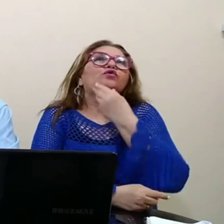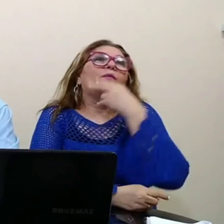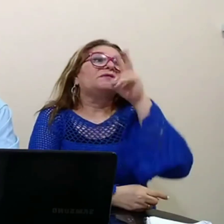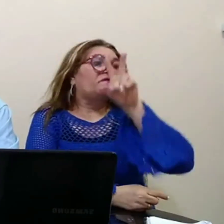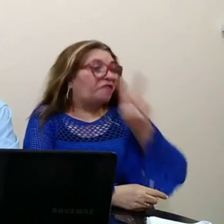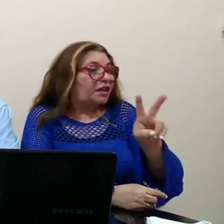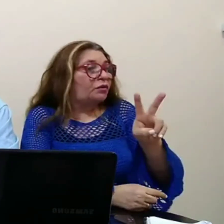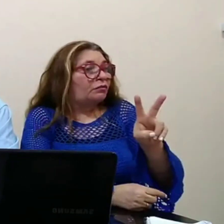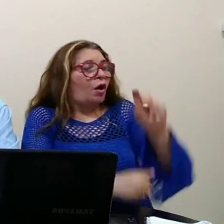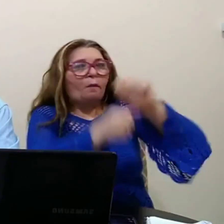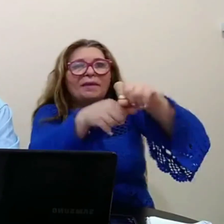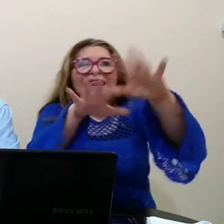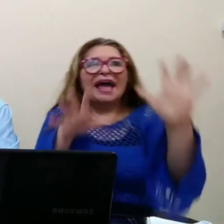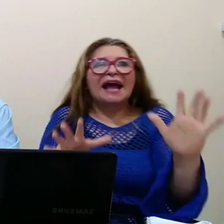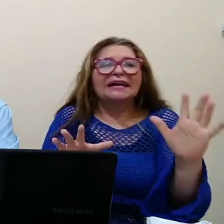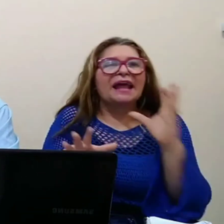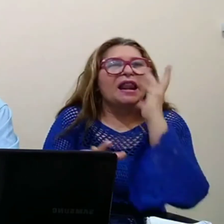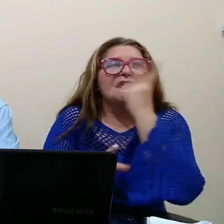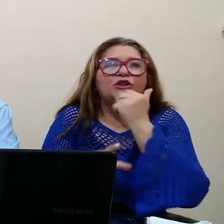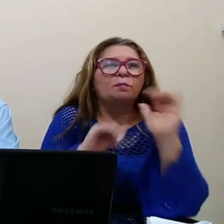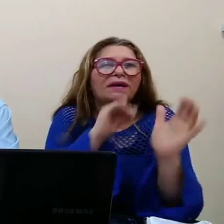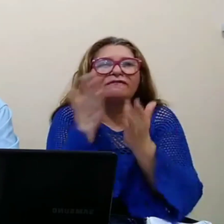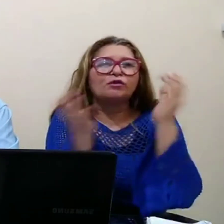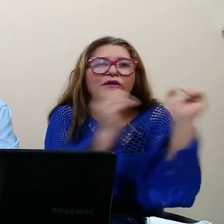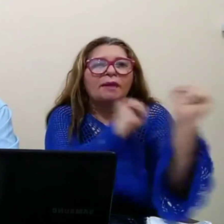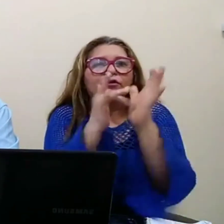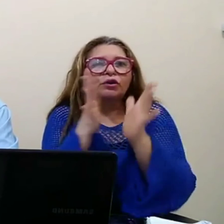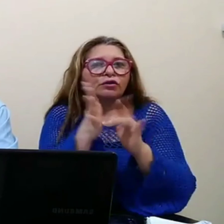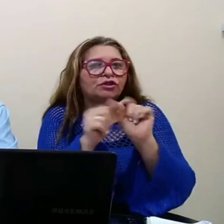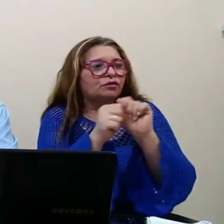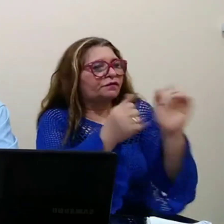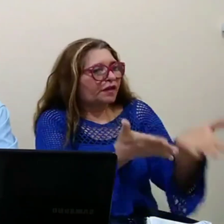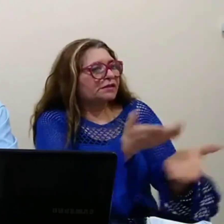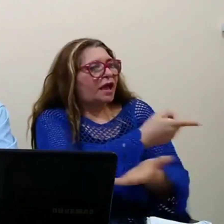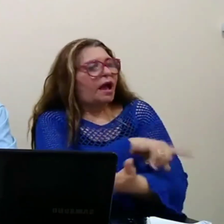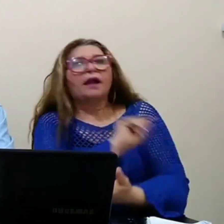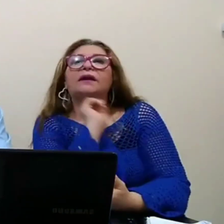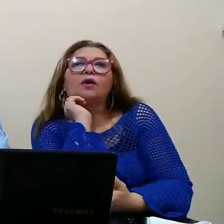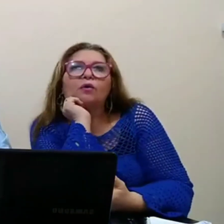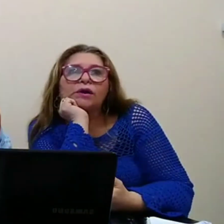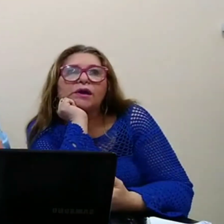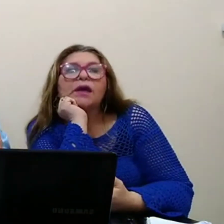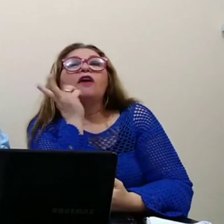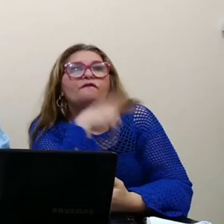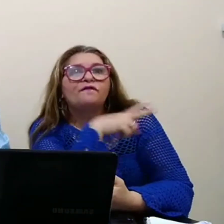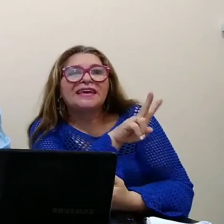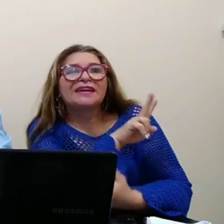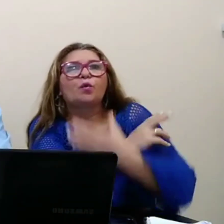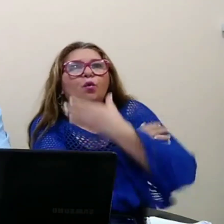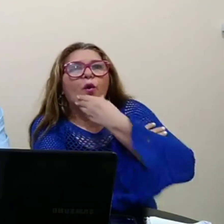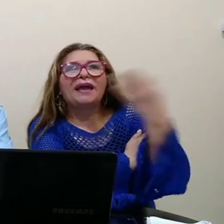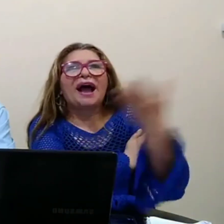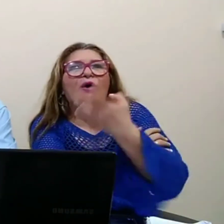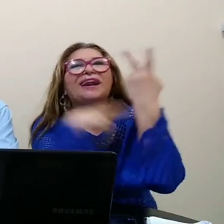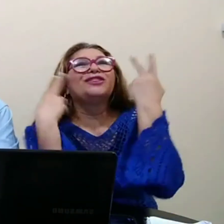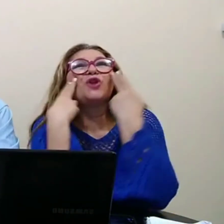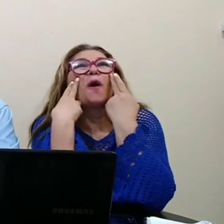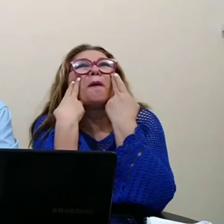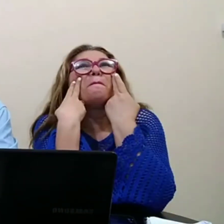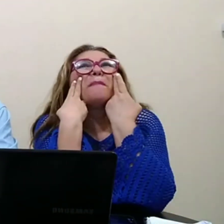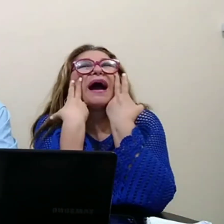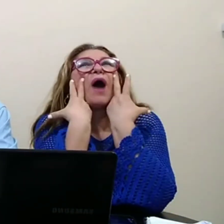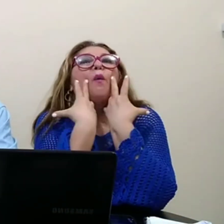Jesus fez, o milagre maravilhoso, poderoso que Jesus realizou. Eles viram o homem totalmente